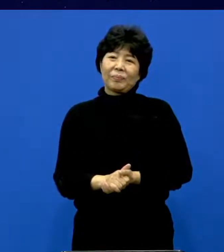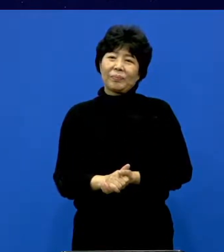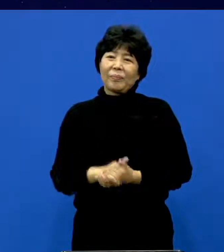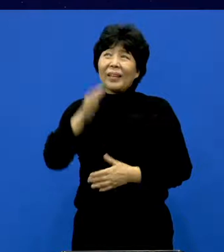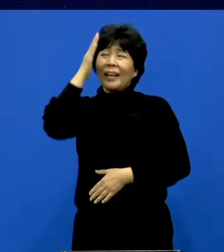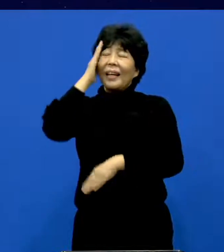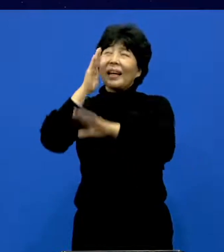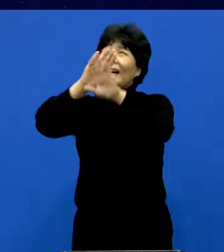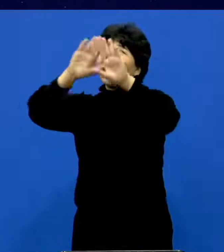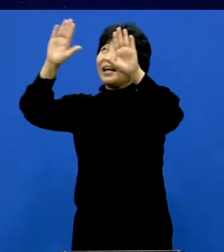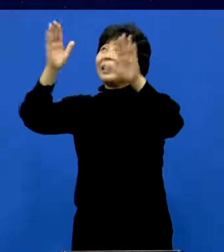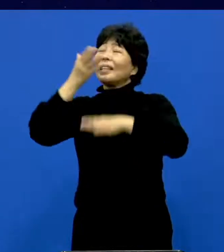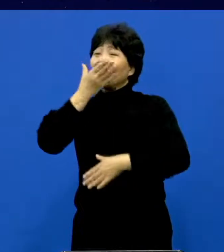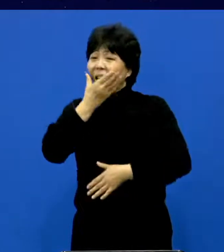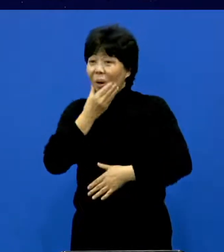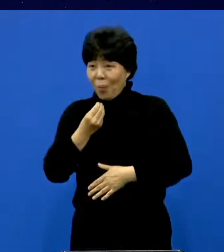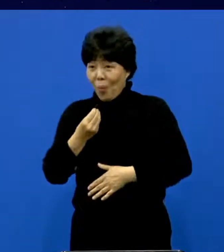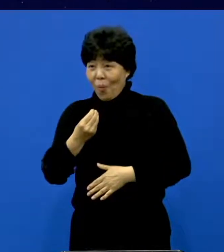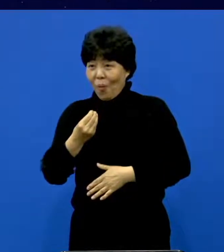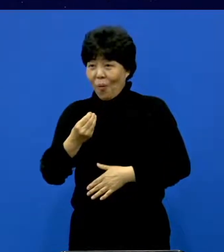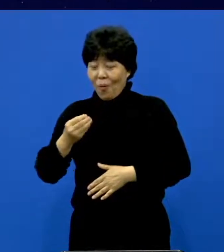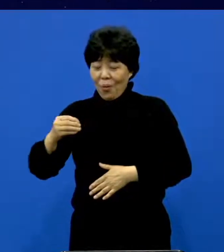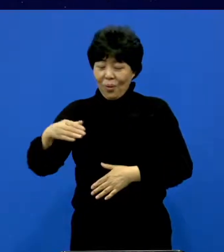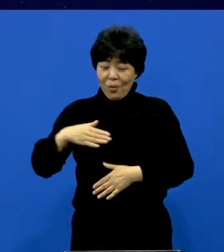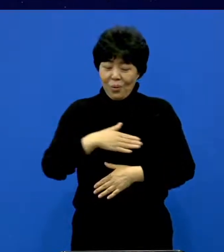하늘의 복은 우리를